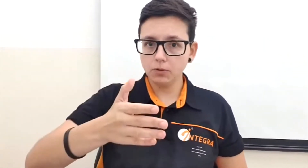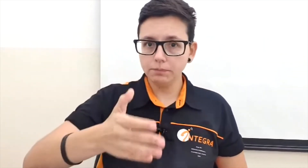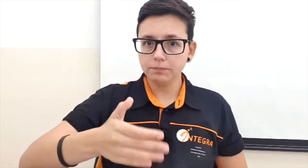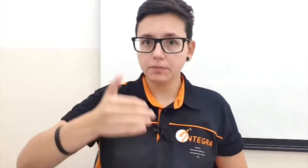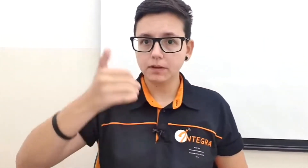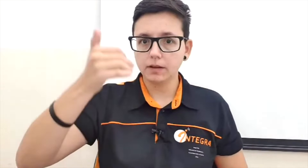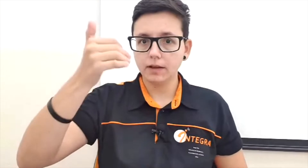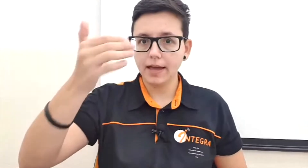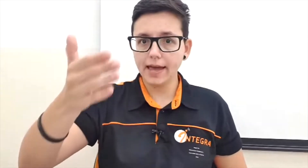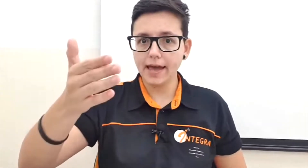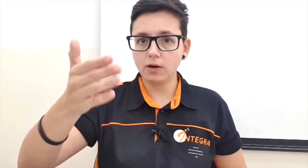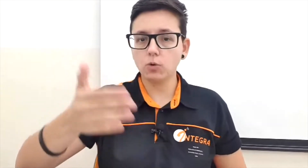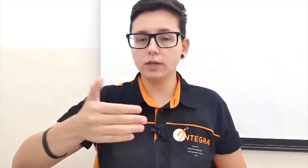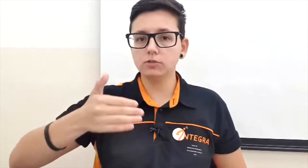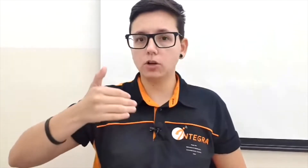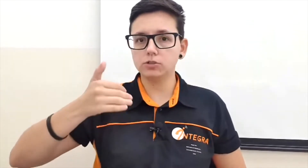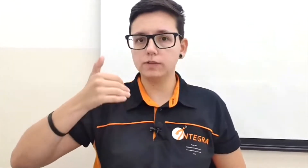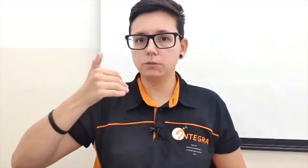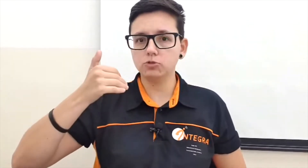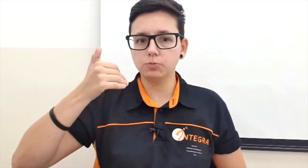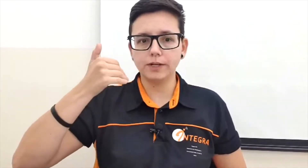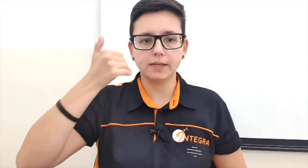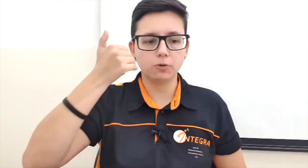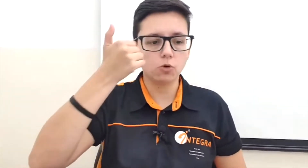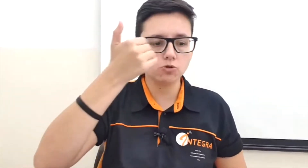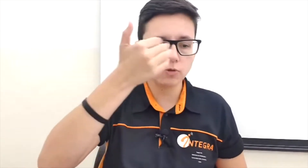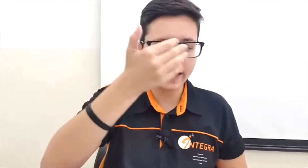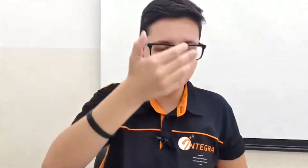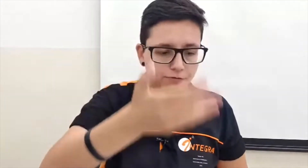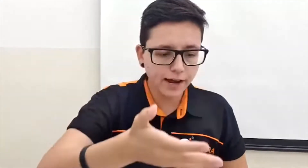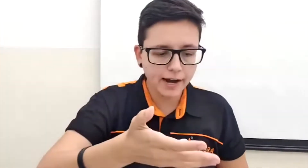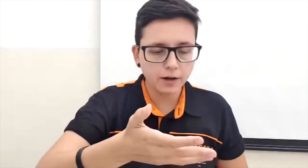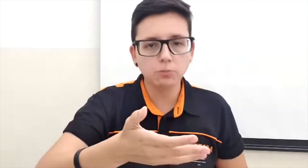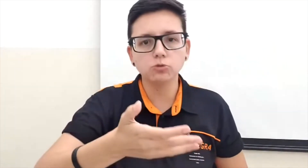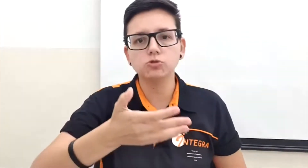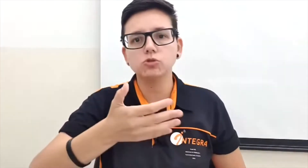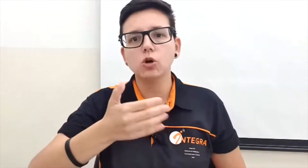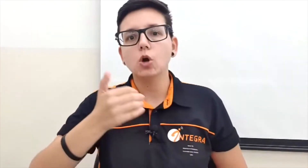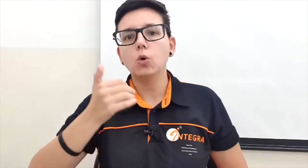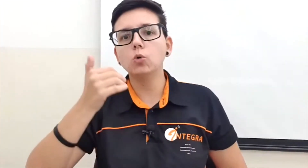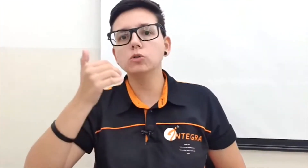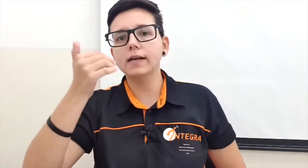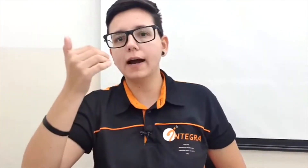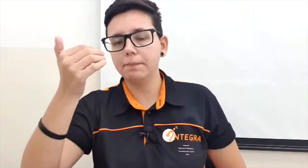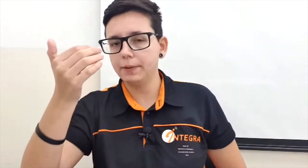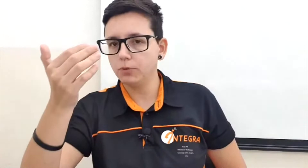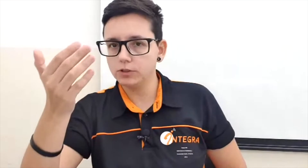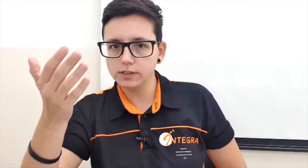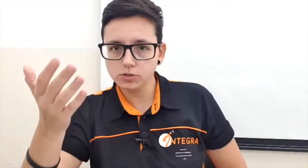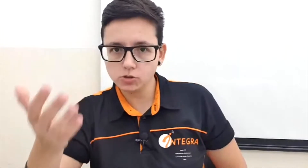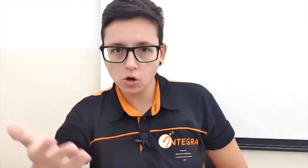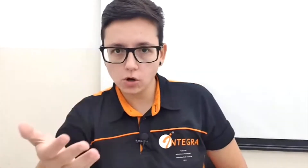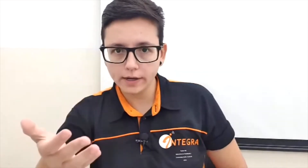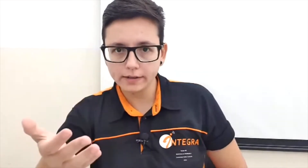exemplo, quando nós vamos, por exemplo, conjugar verbos, usar preposições,